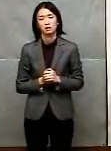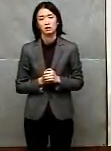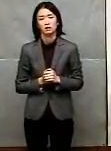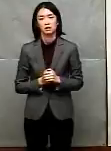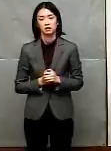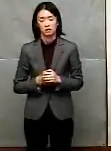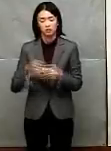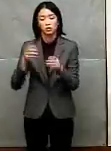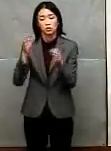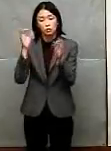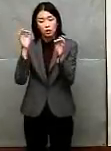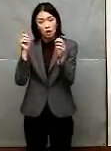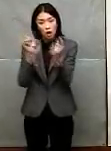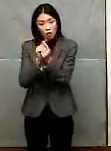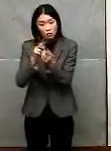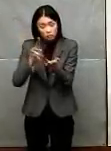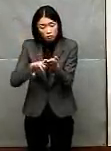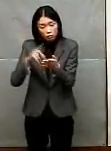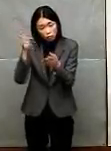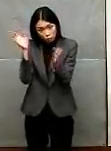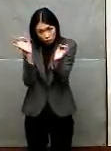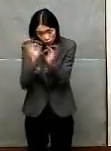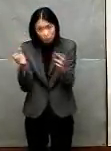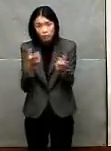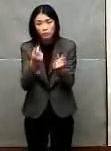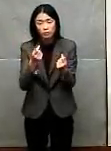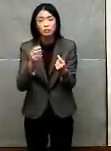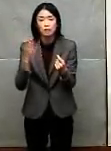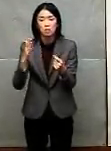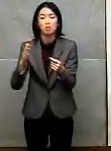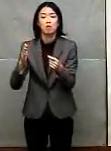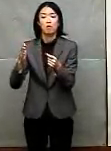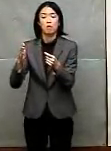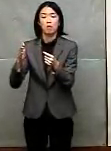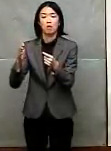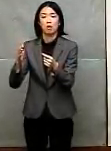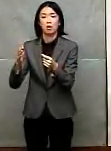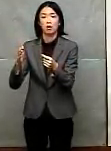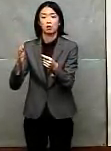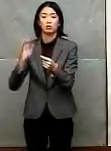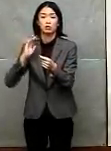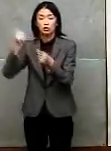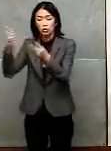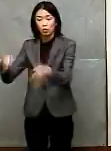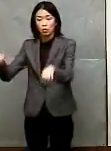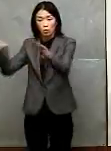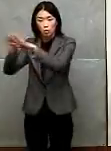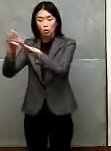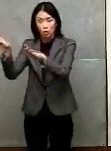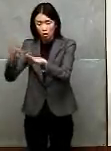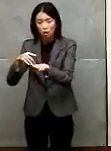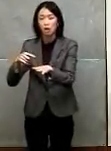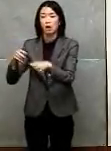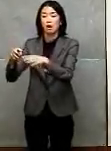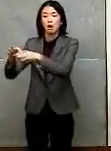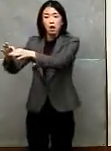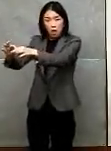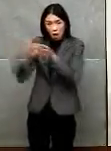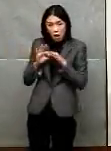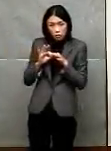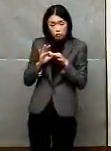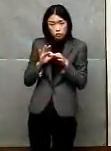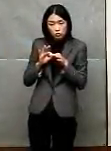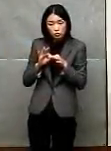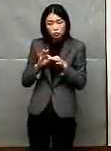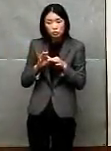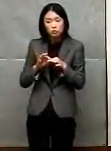急だったということですけれども、官邸の方から連絡が知事に来たのはいつ頃